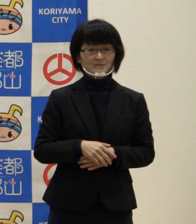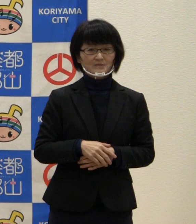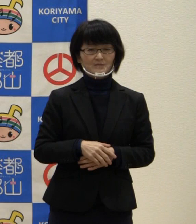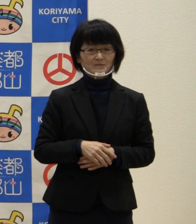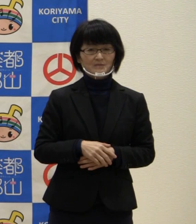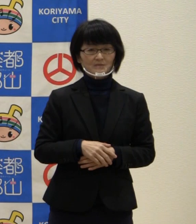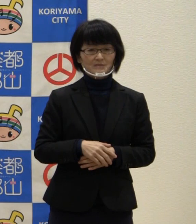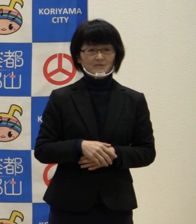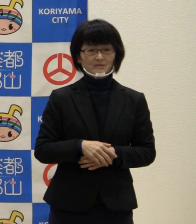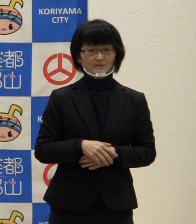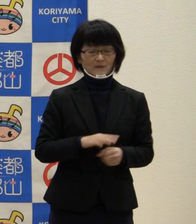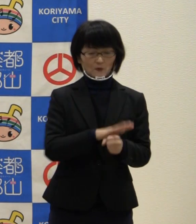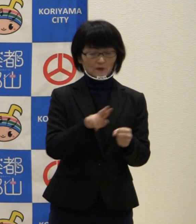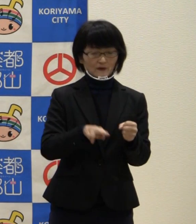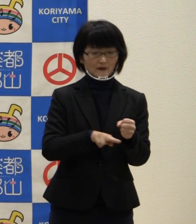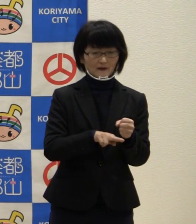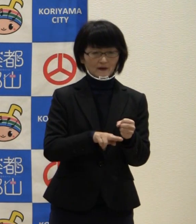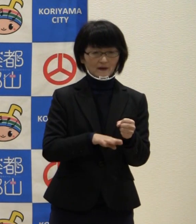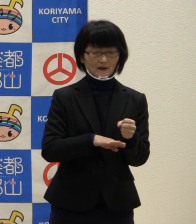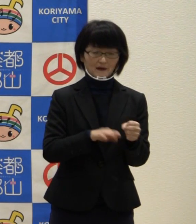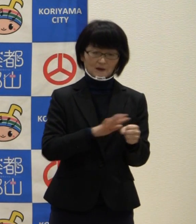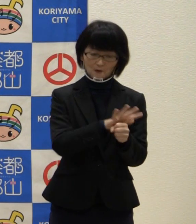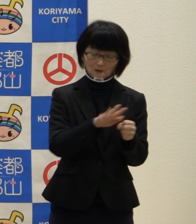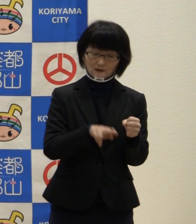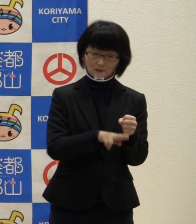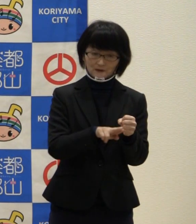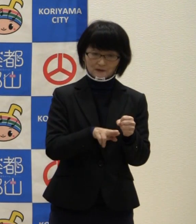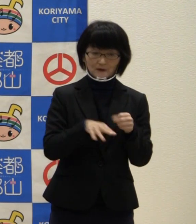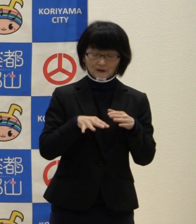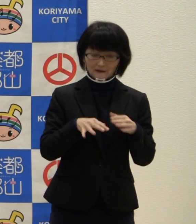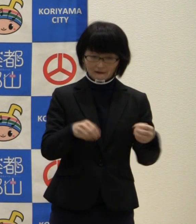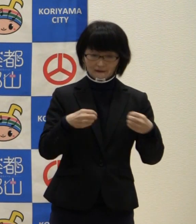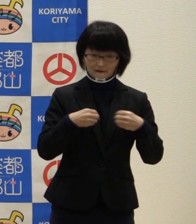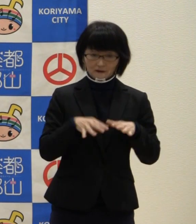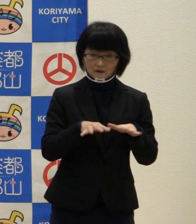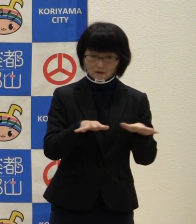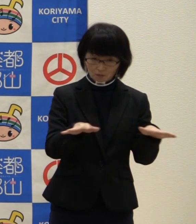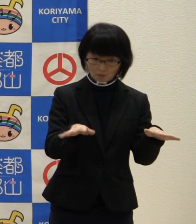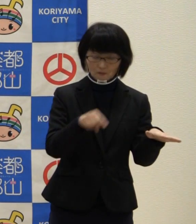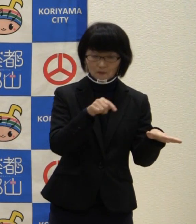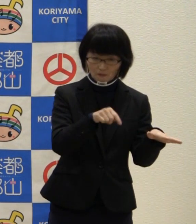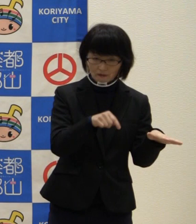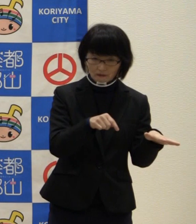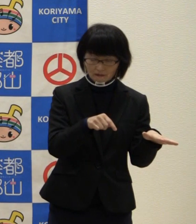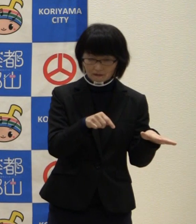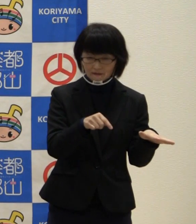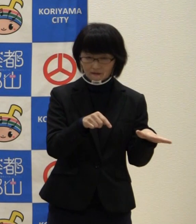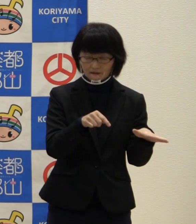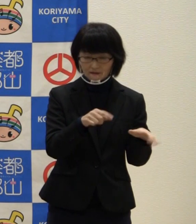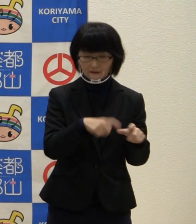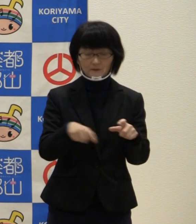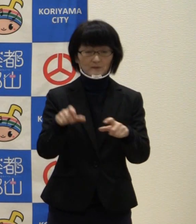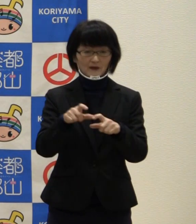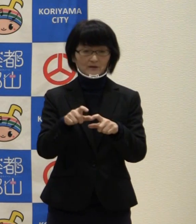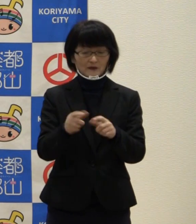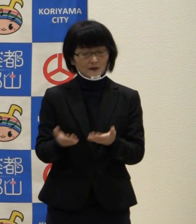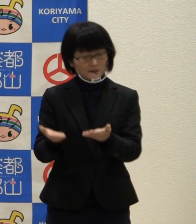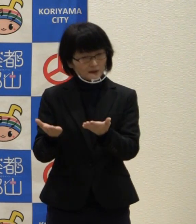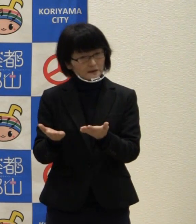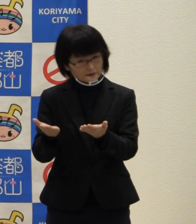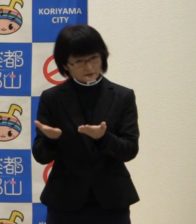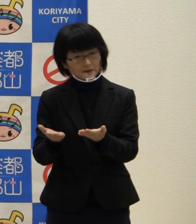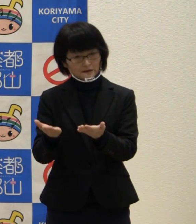コロナ感染症下に、というですねそれからそれに加えて地震という、